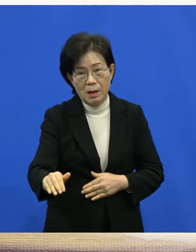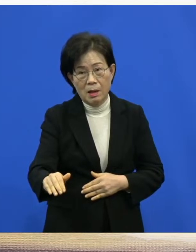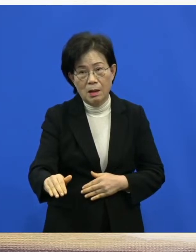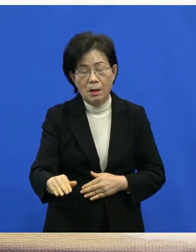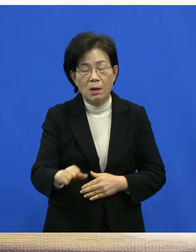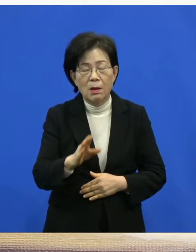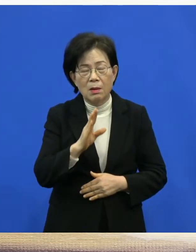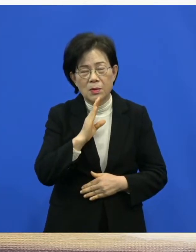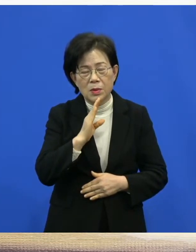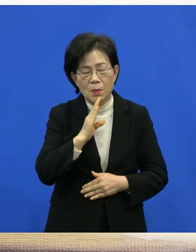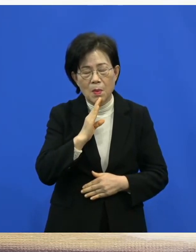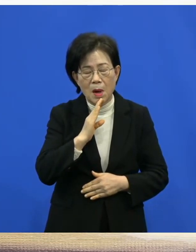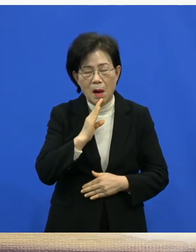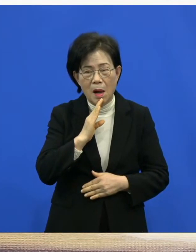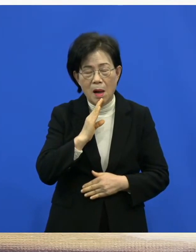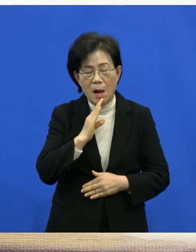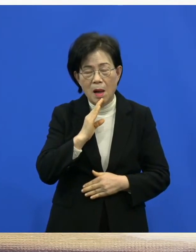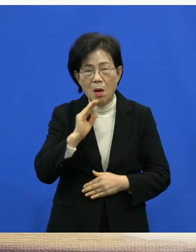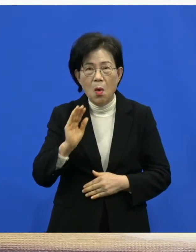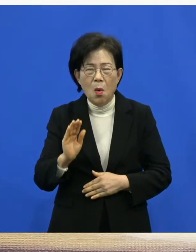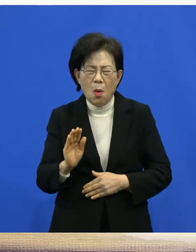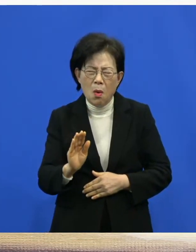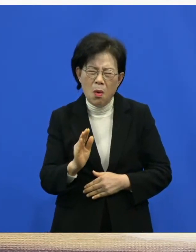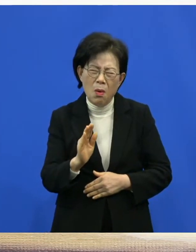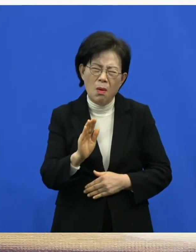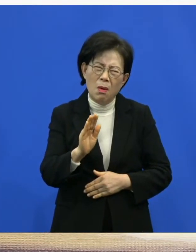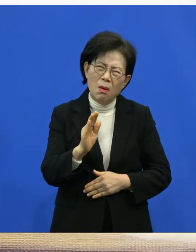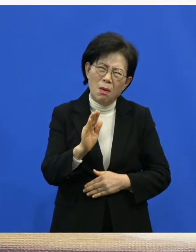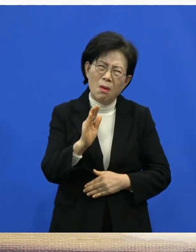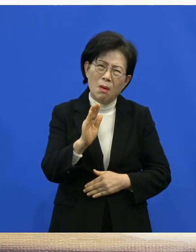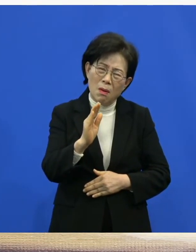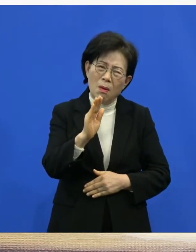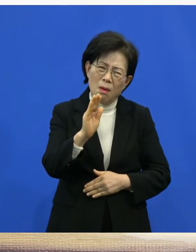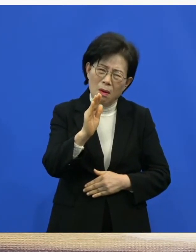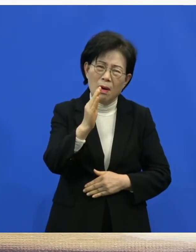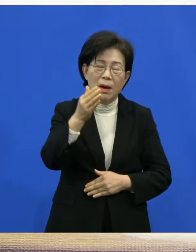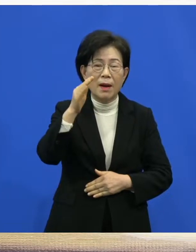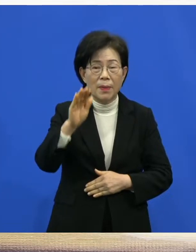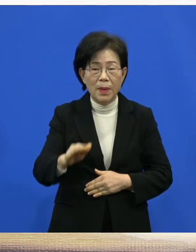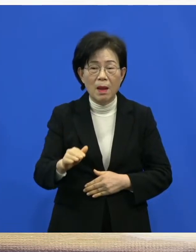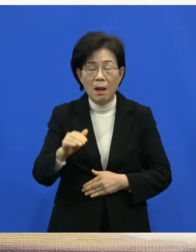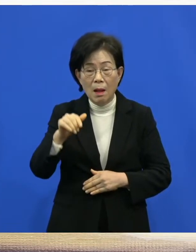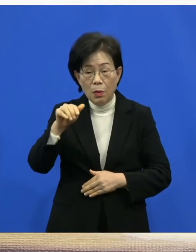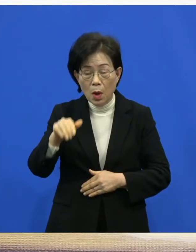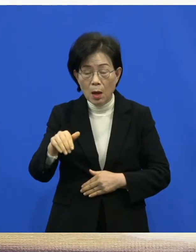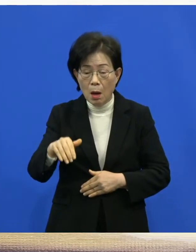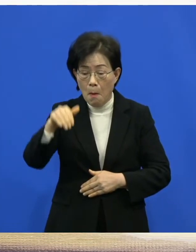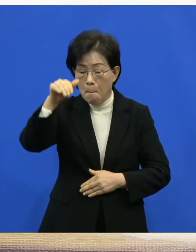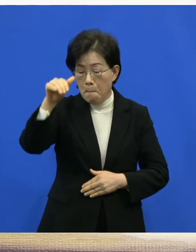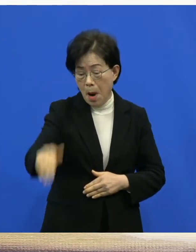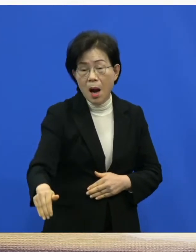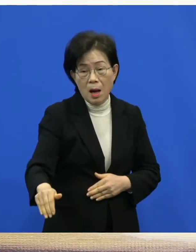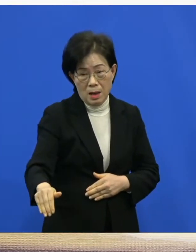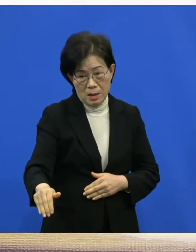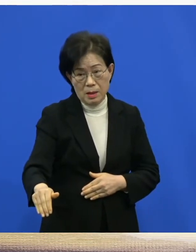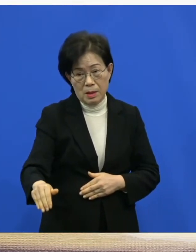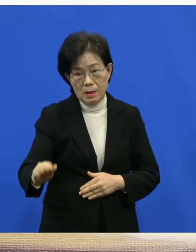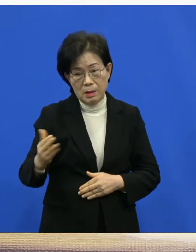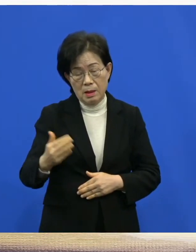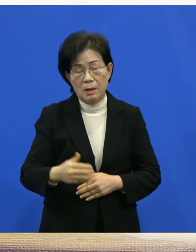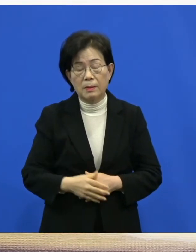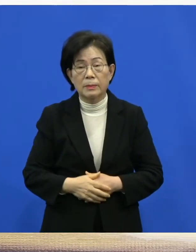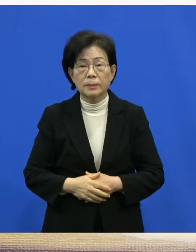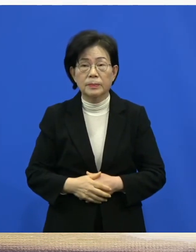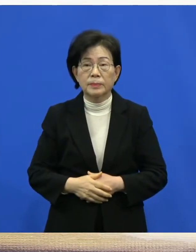참 인생을 보면 그래. 올라가는 거는 뭐 엄청 힘들어요. 근데 내려가는 거는 떨어지는 건 한순간.